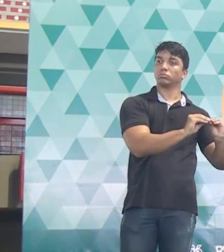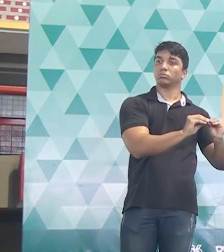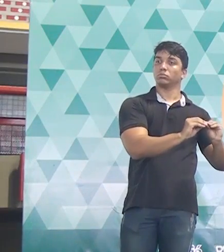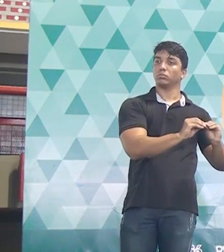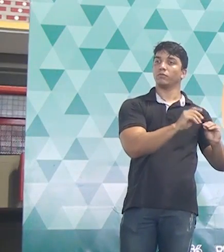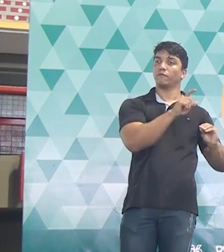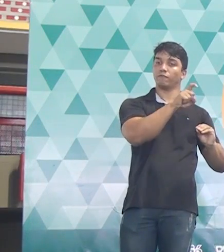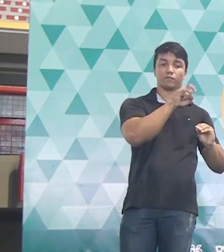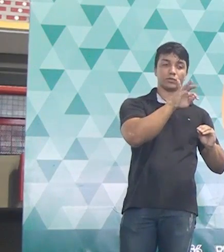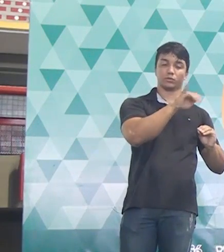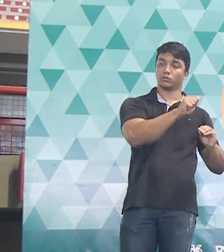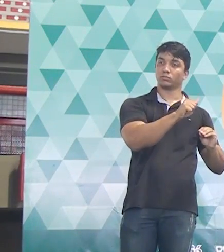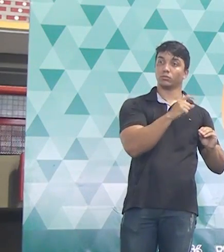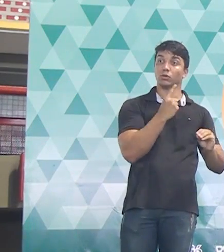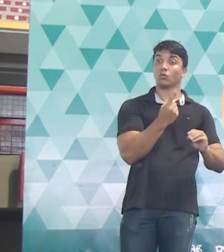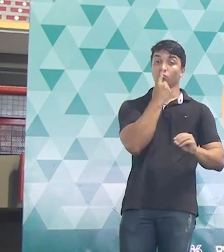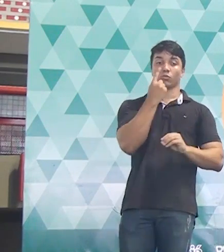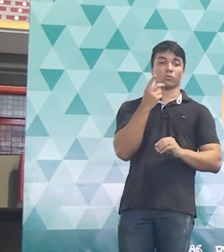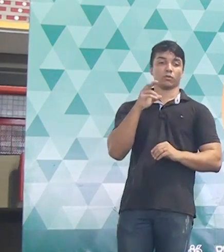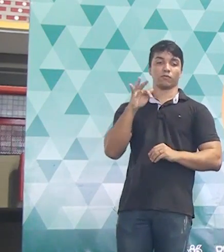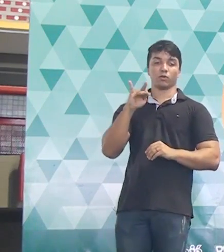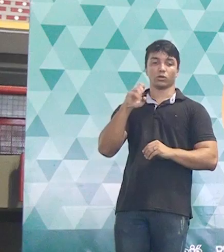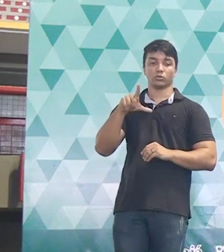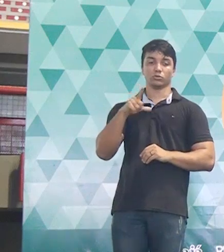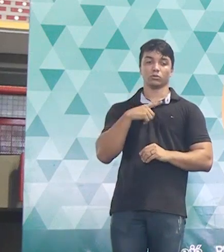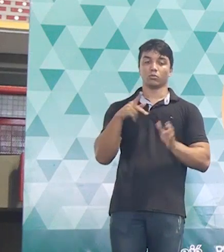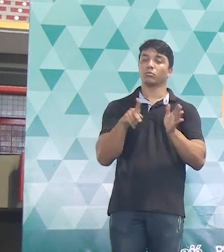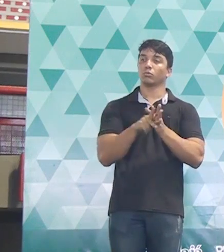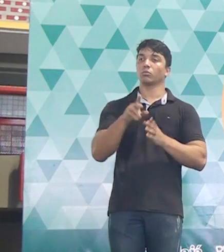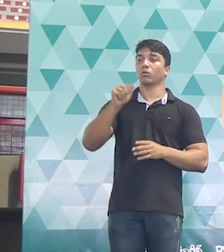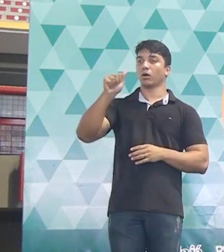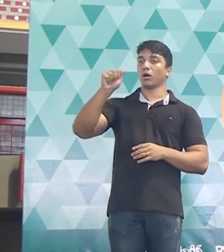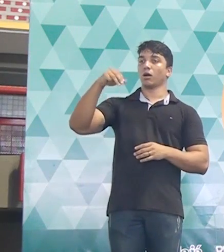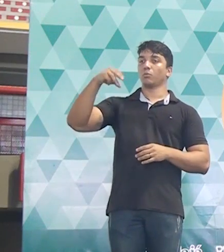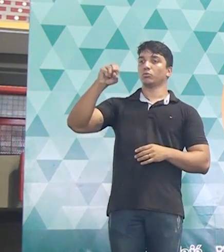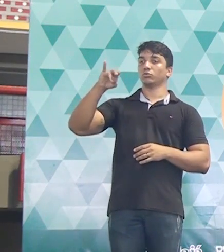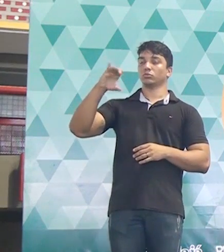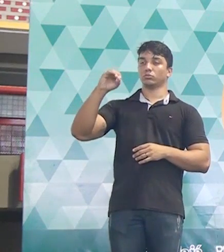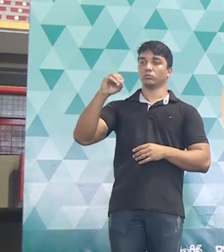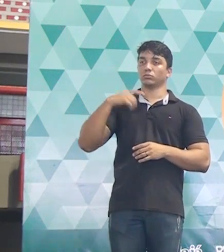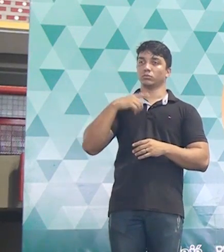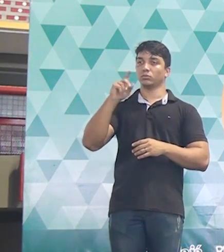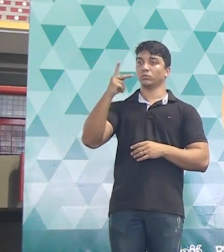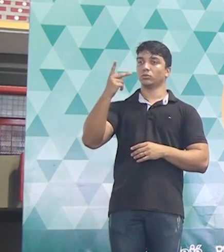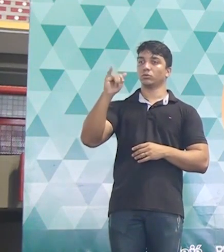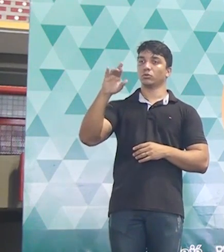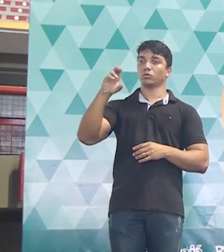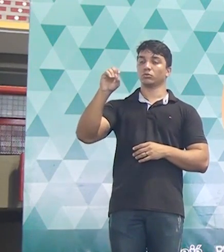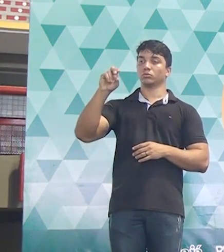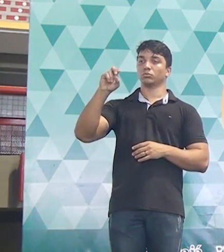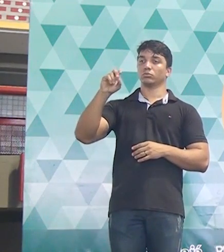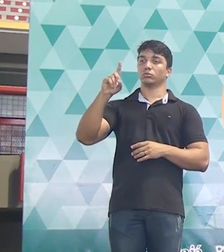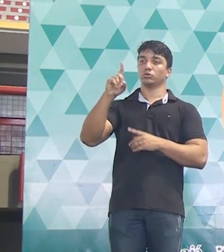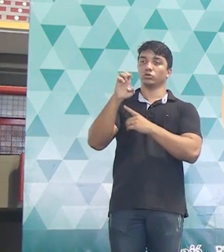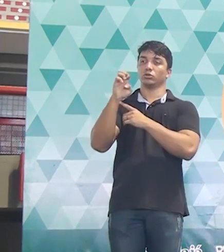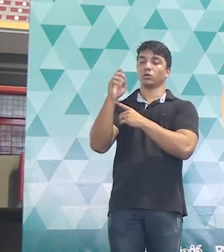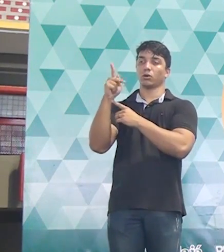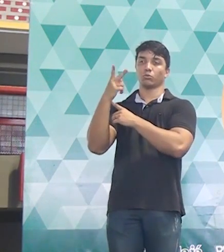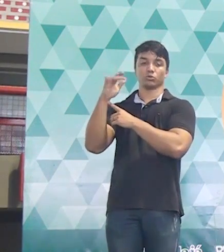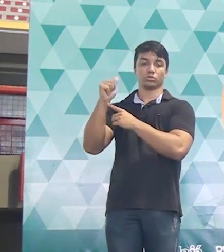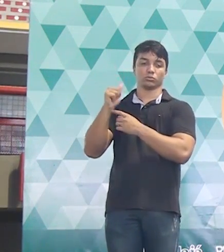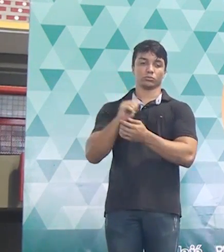evaporam facilmente. A única base volátil é o hidroxiamônio, NH4OH, popularmente conhecido como